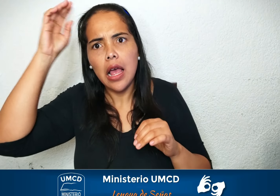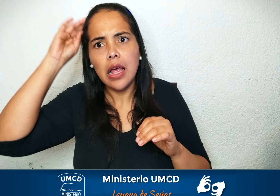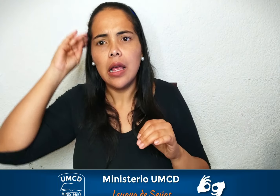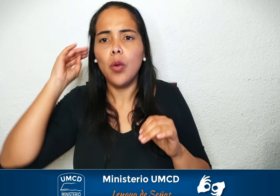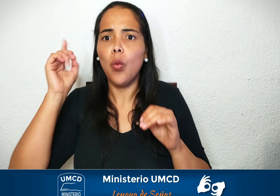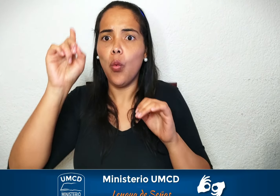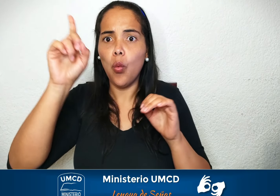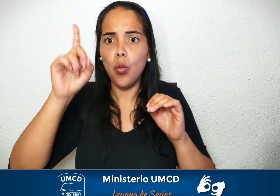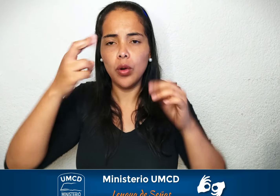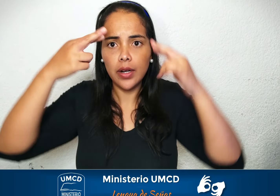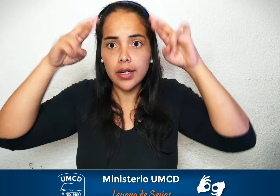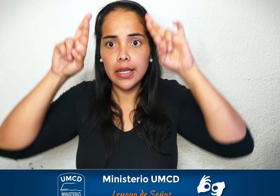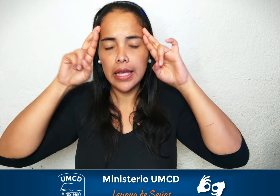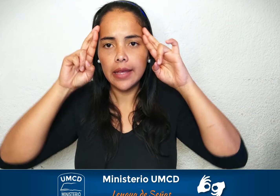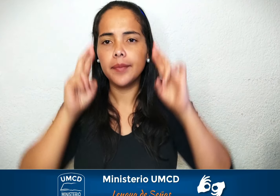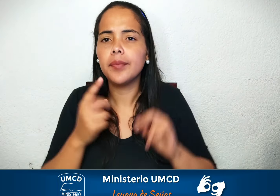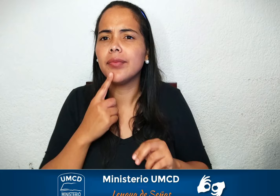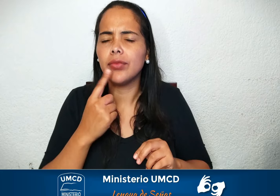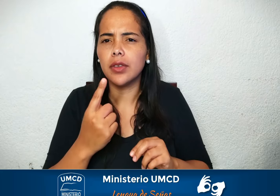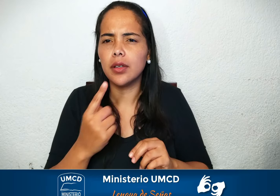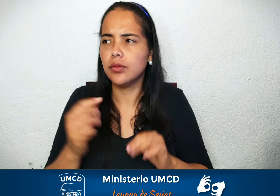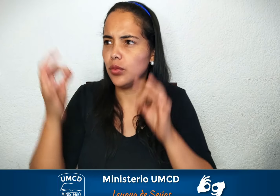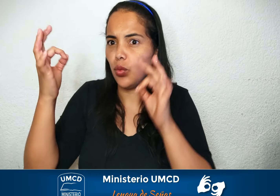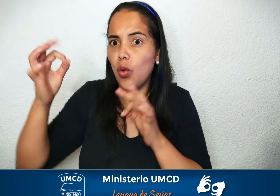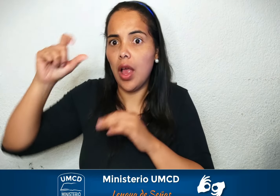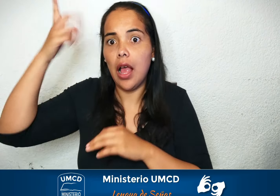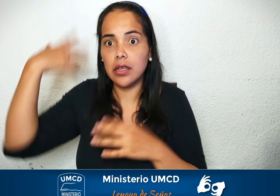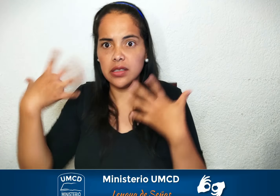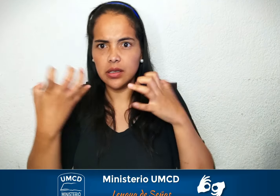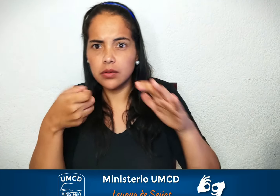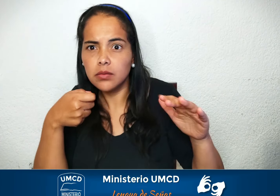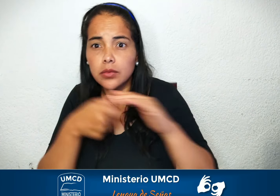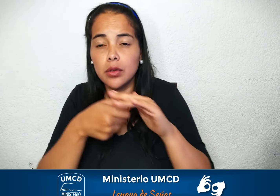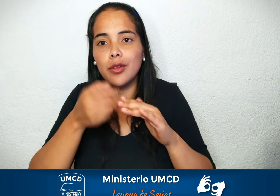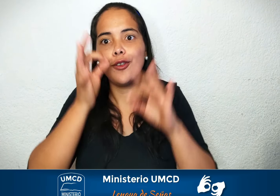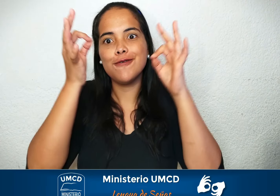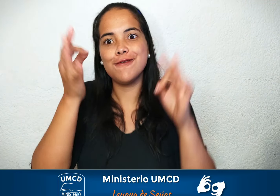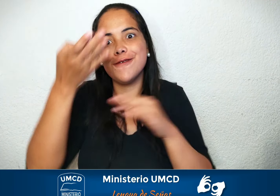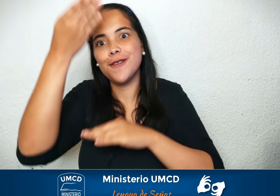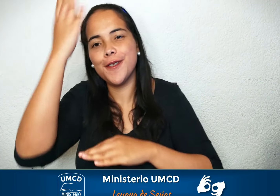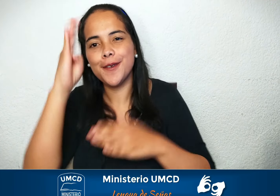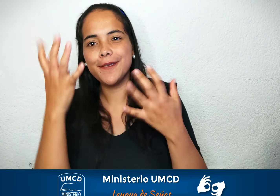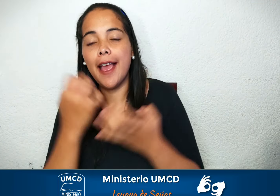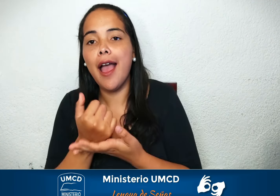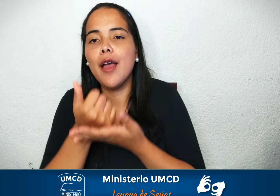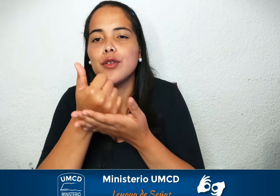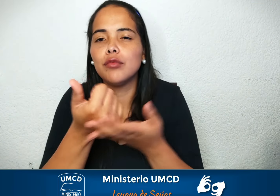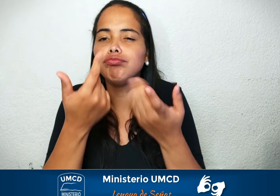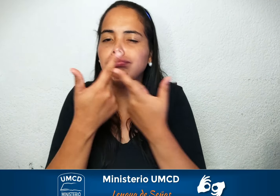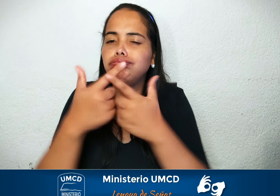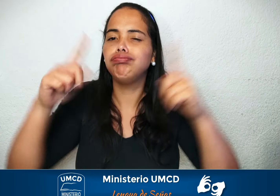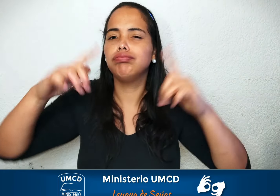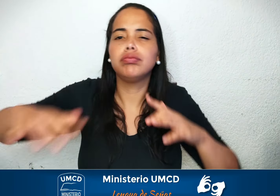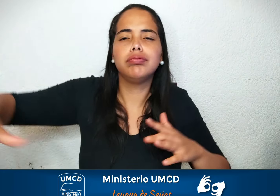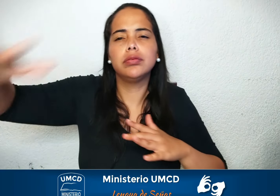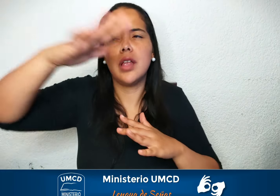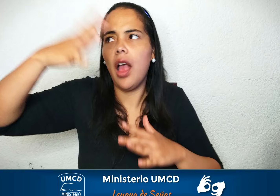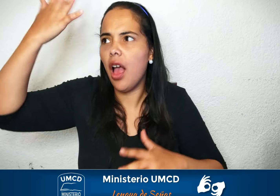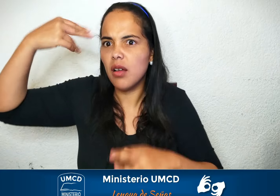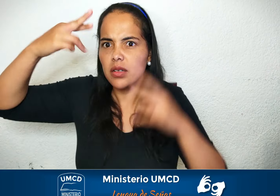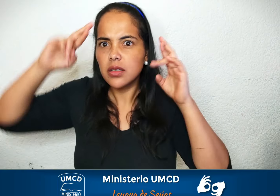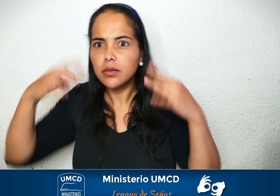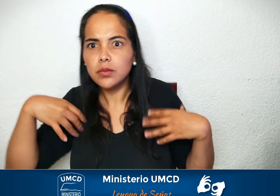rey asirio Senaquerib. Pues vimos también cómo Dios obró poderosamente para librarlos de esa